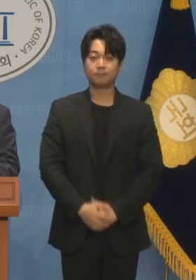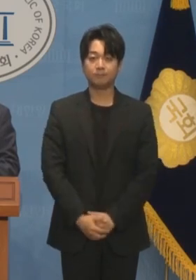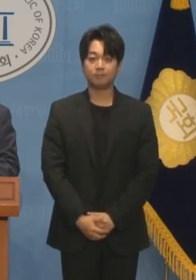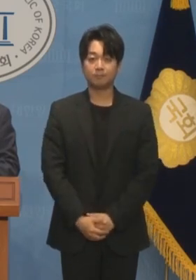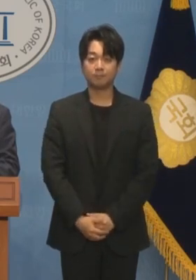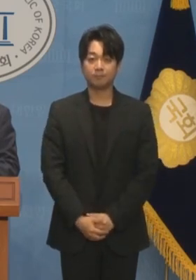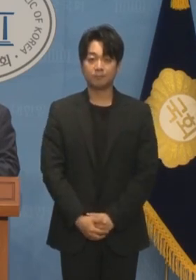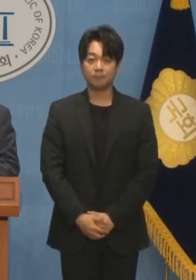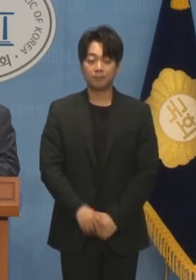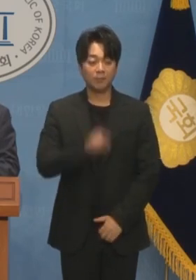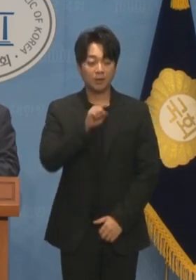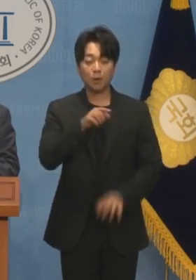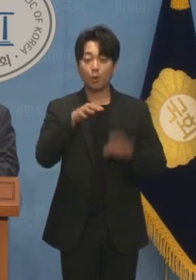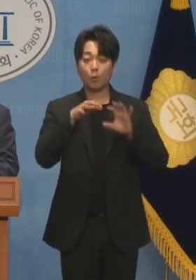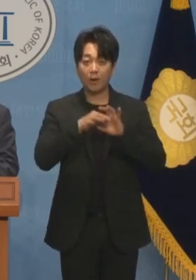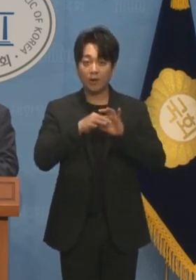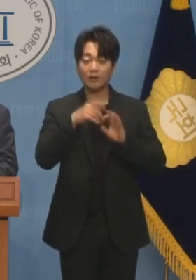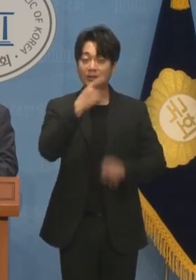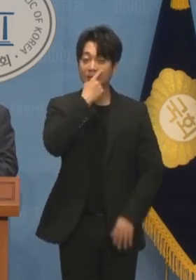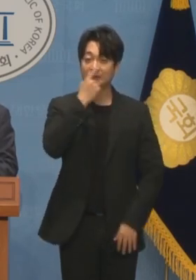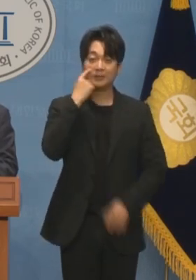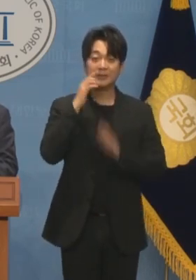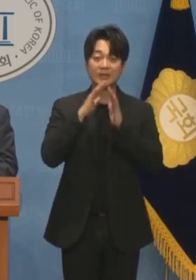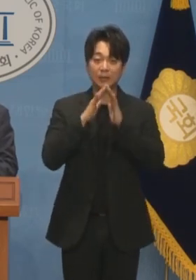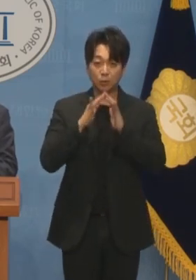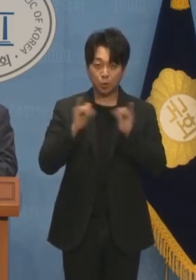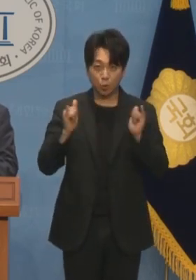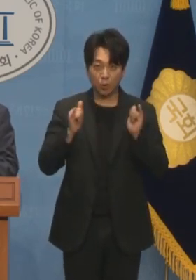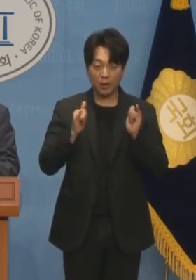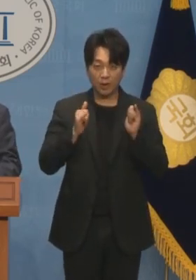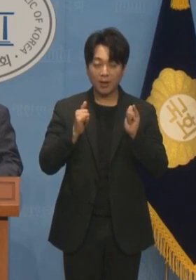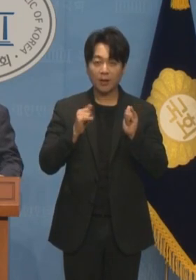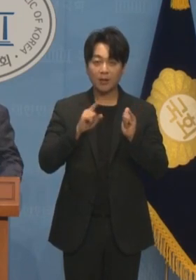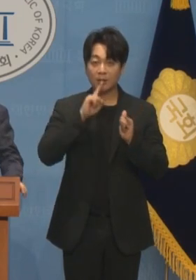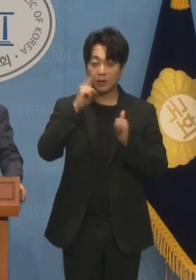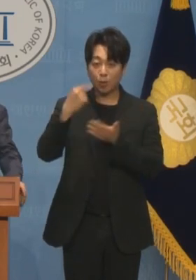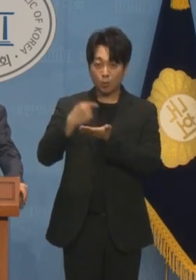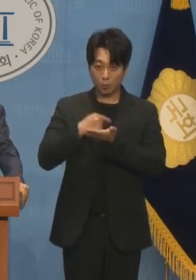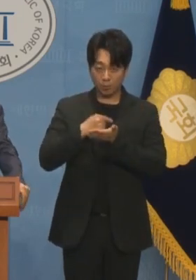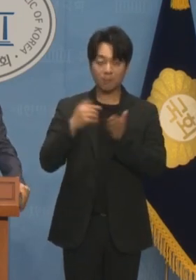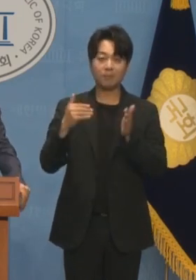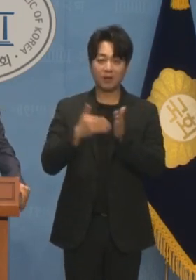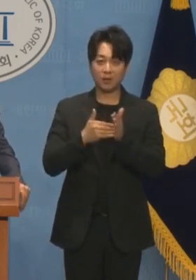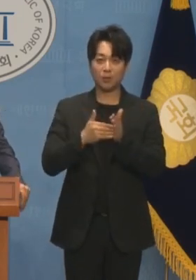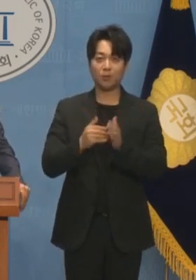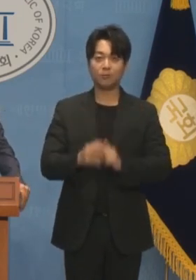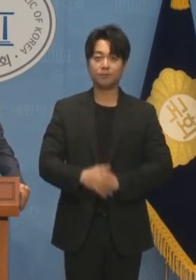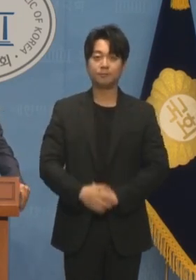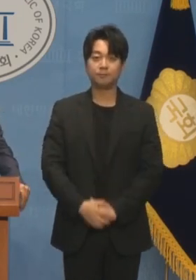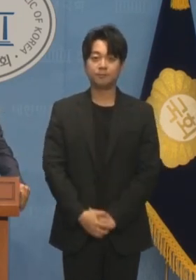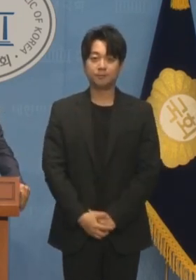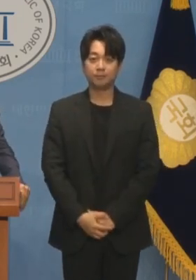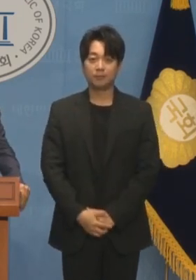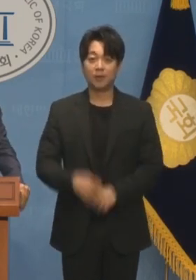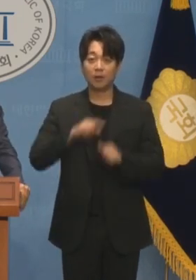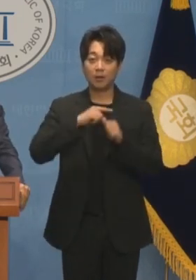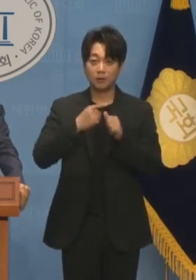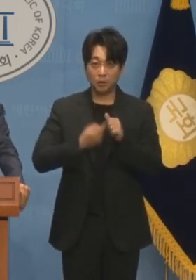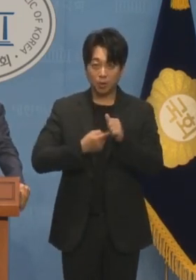다양한 증인들, 여러 제보들에 의해서 밝혀졌고 그로 인해